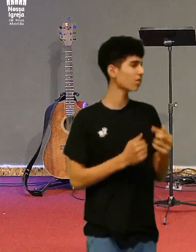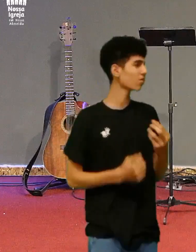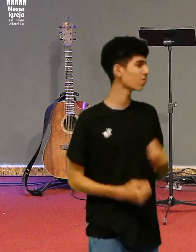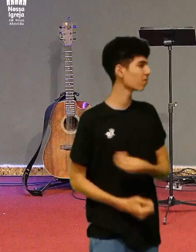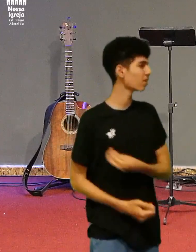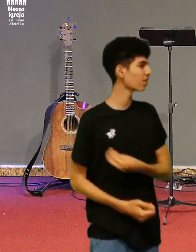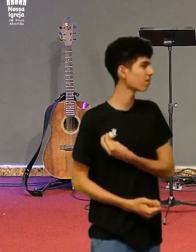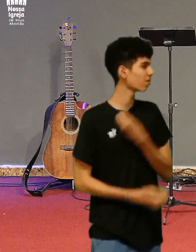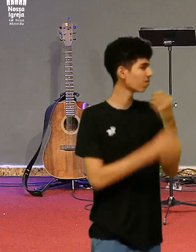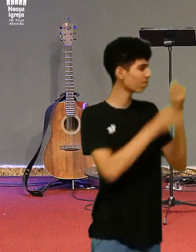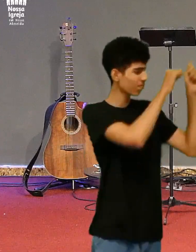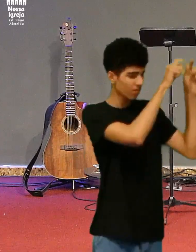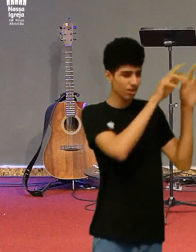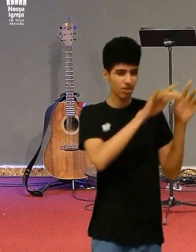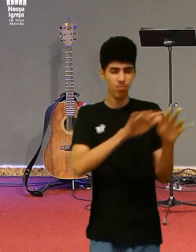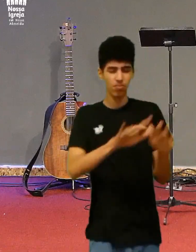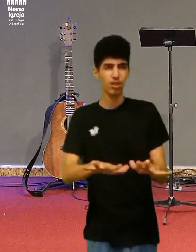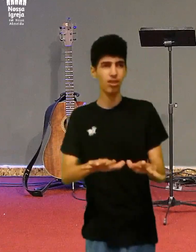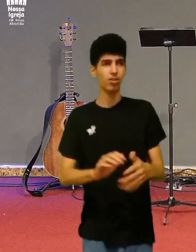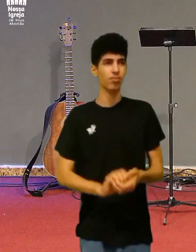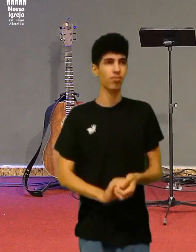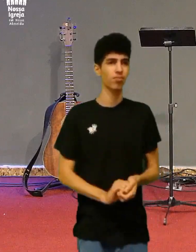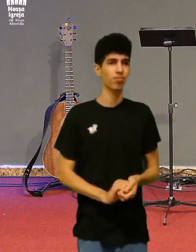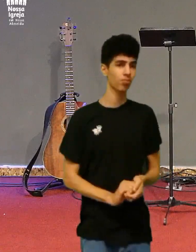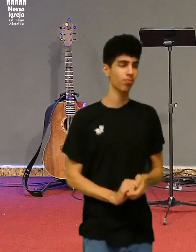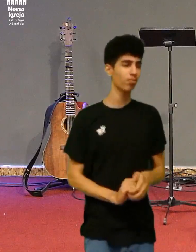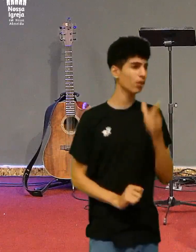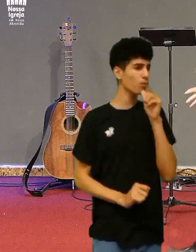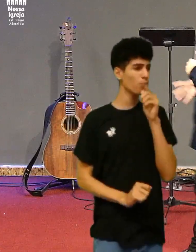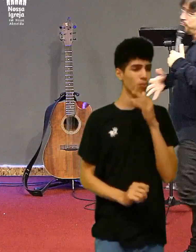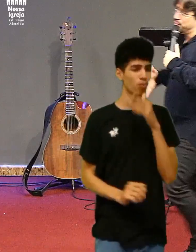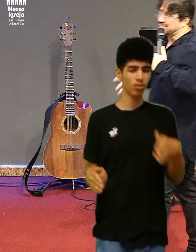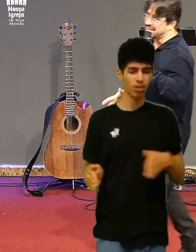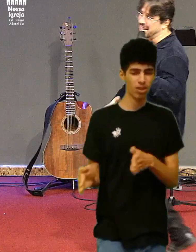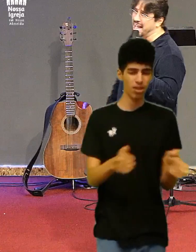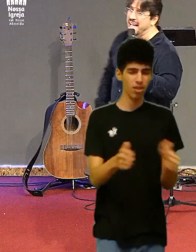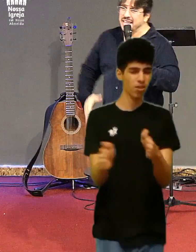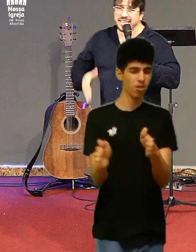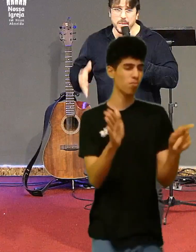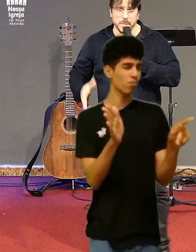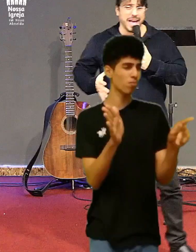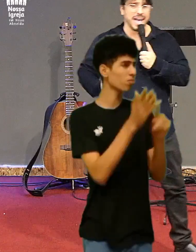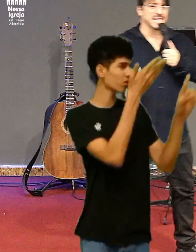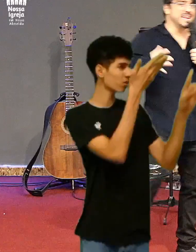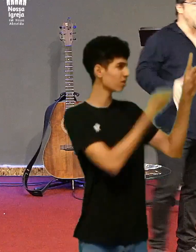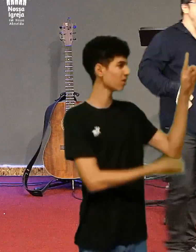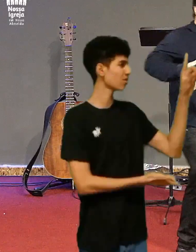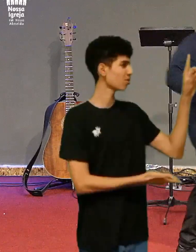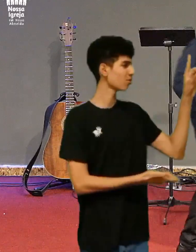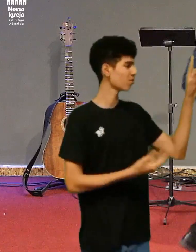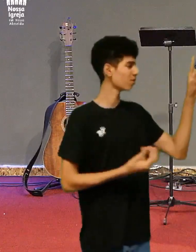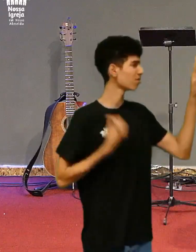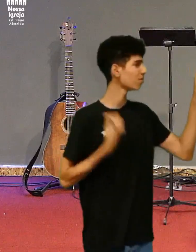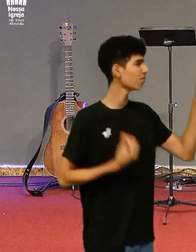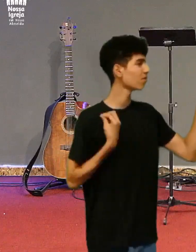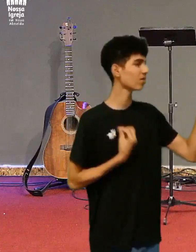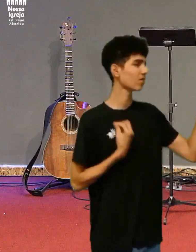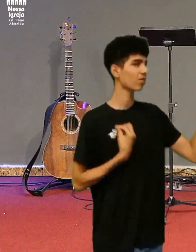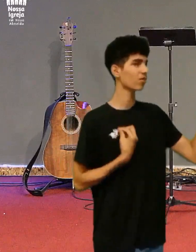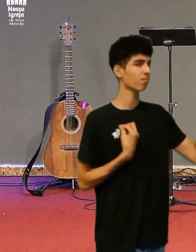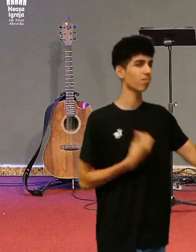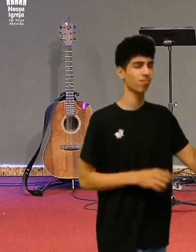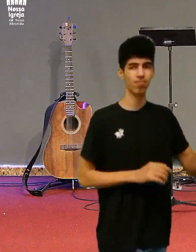Que o teu rio passe cumprindo essa profecia também na nossa